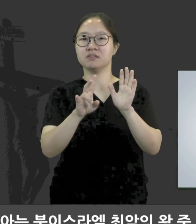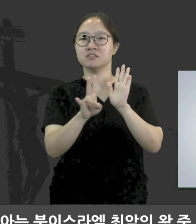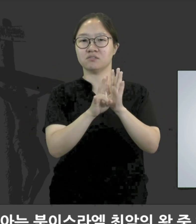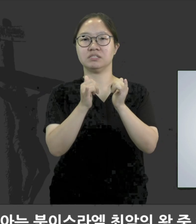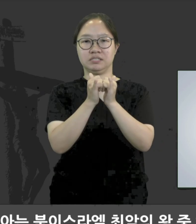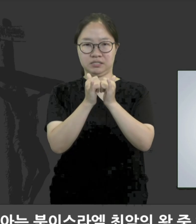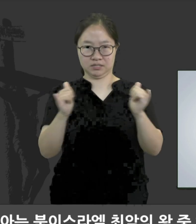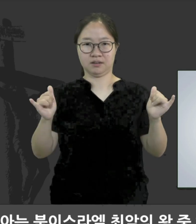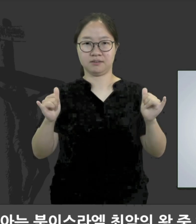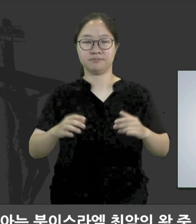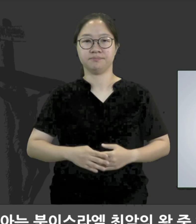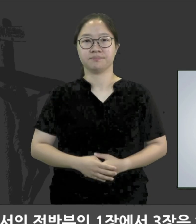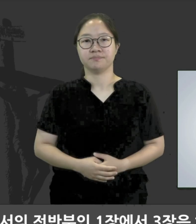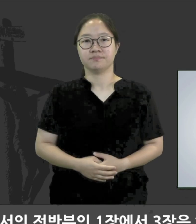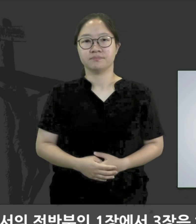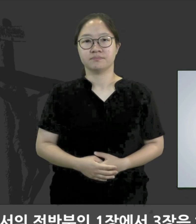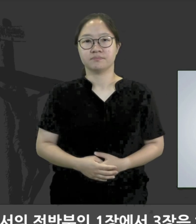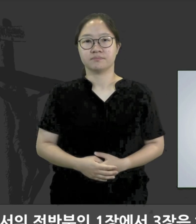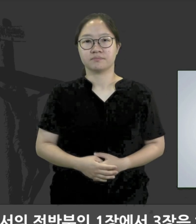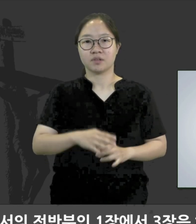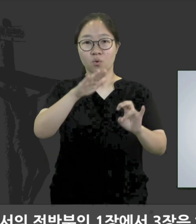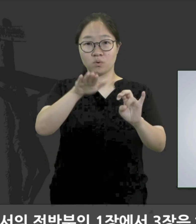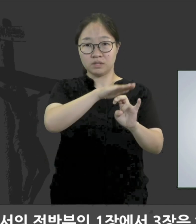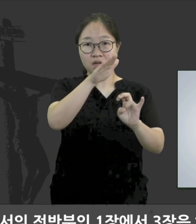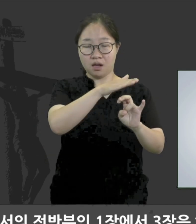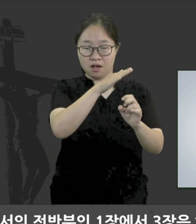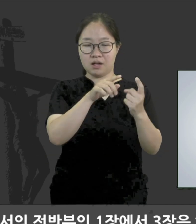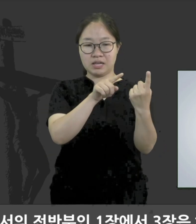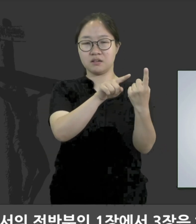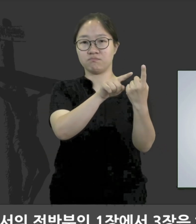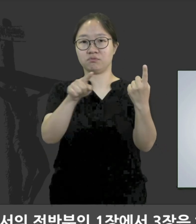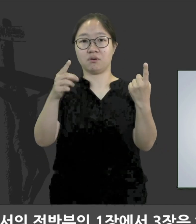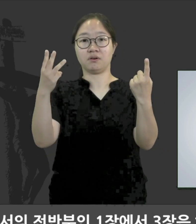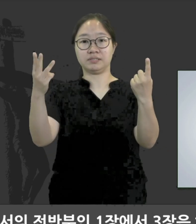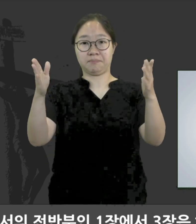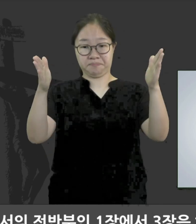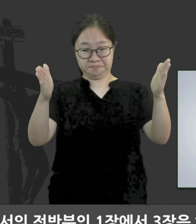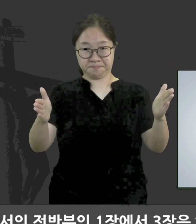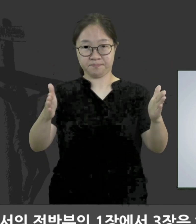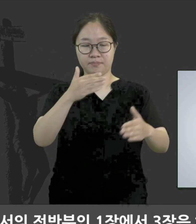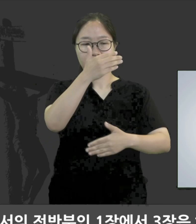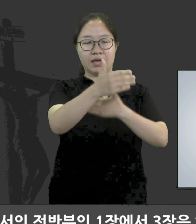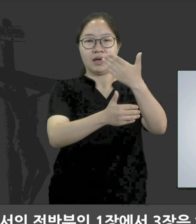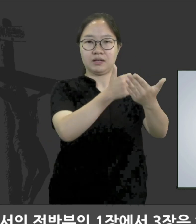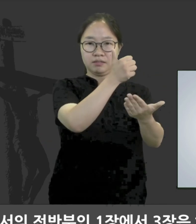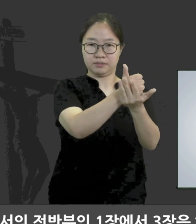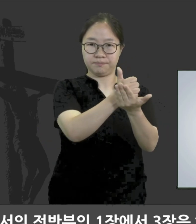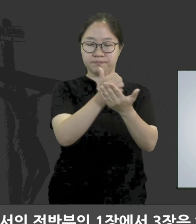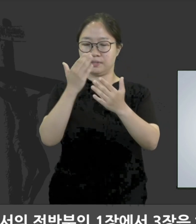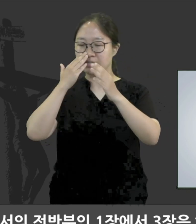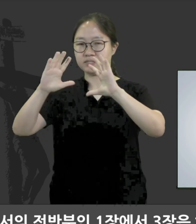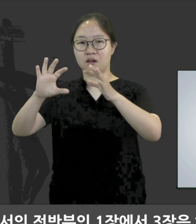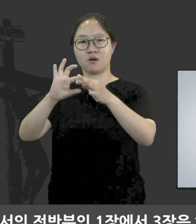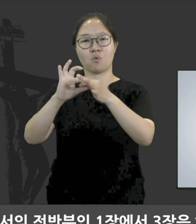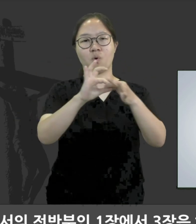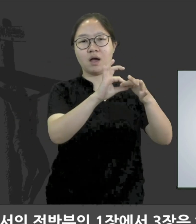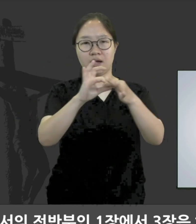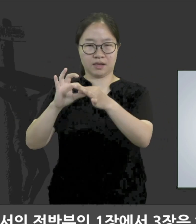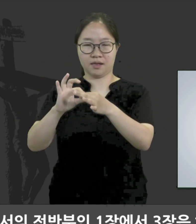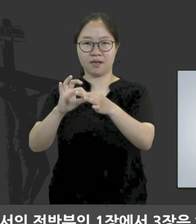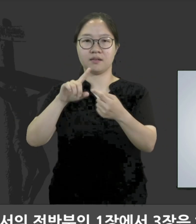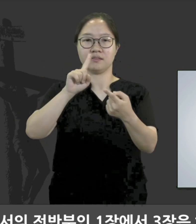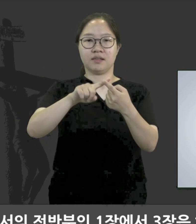전한 선지자입니다. 호세아서의 전반부인 1장에서 3장은 하나님과 이스라엘의